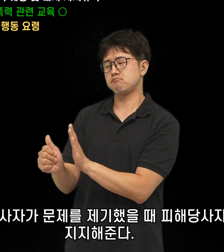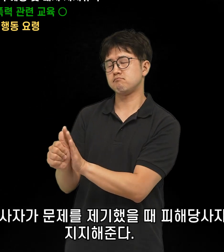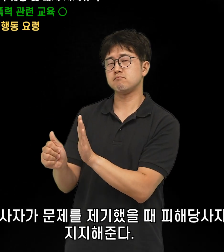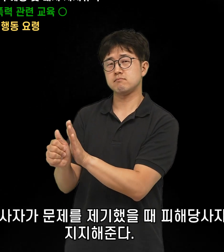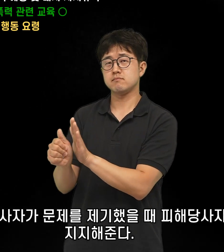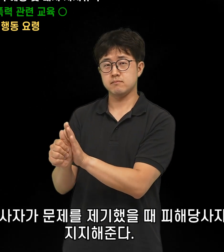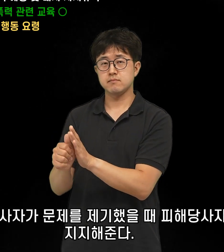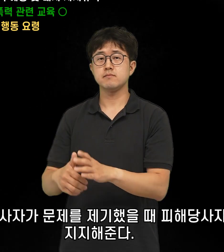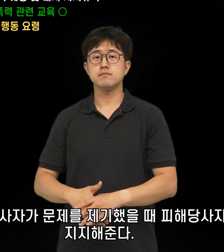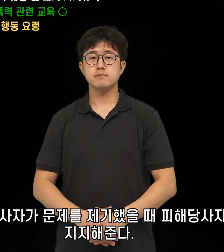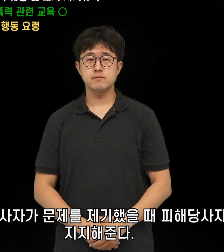당사자를 지지해준다.